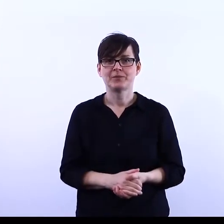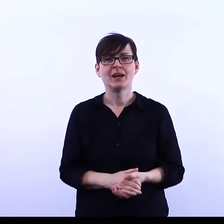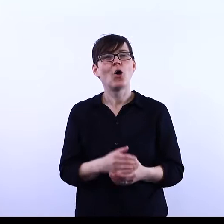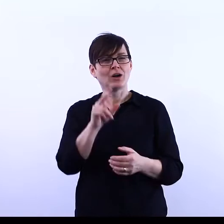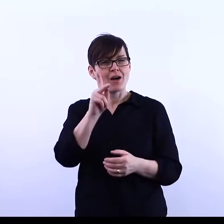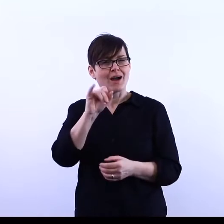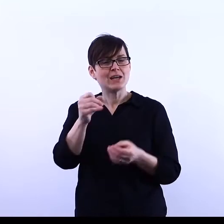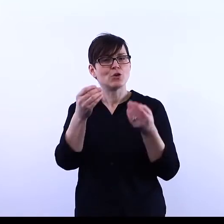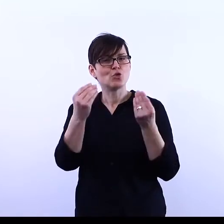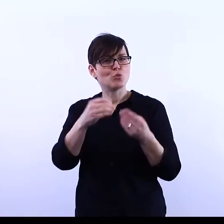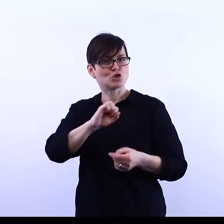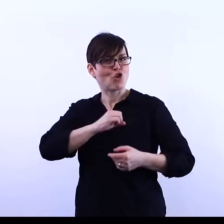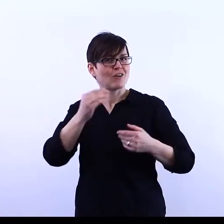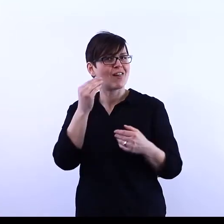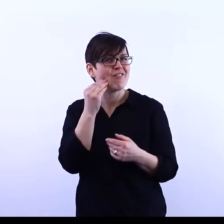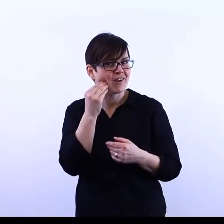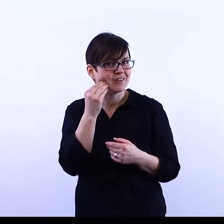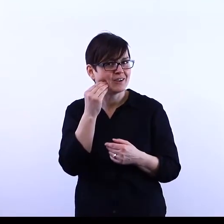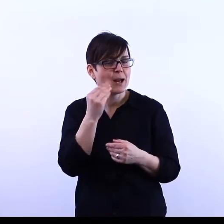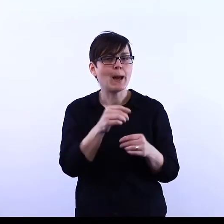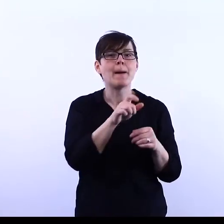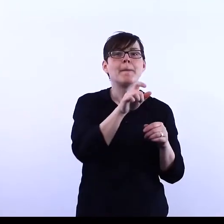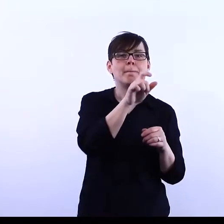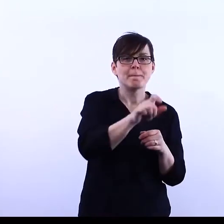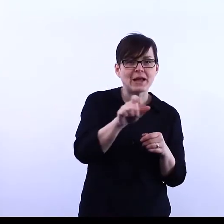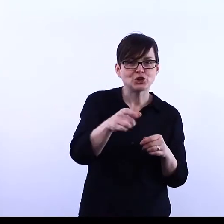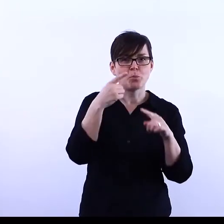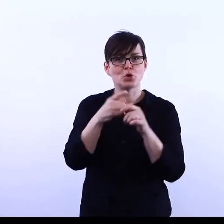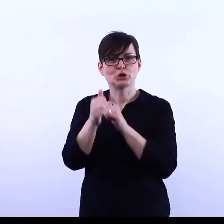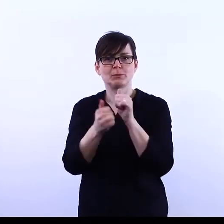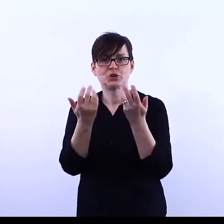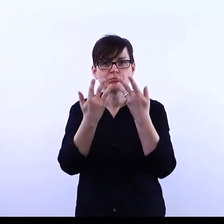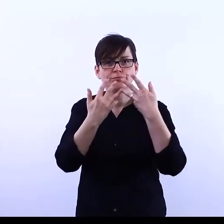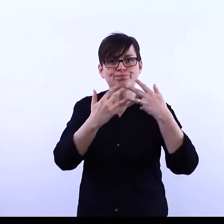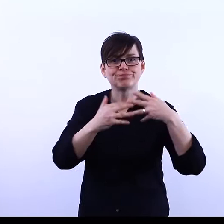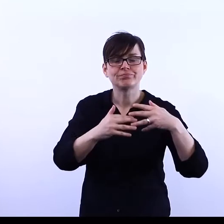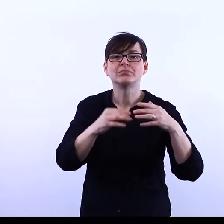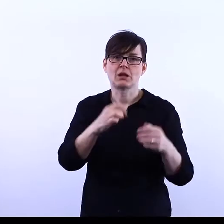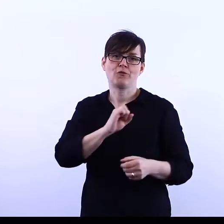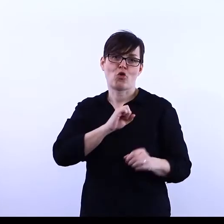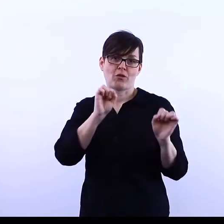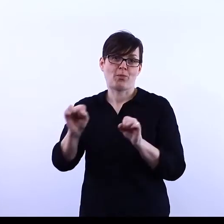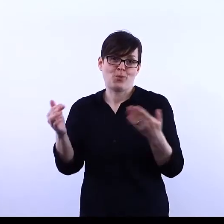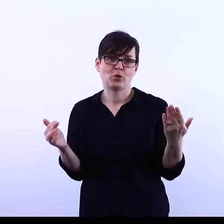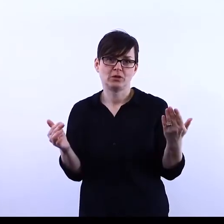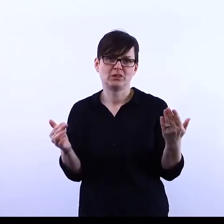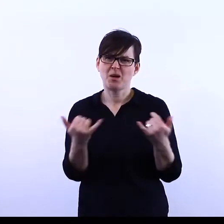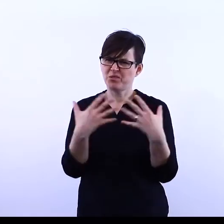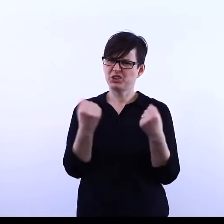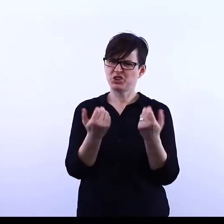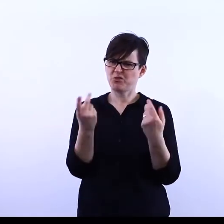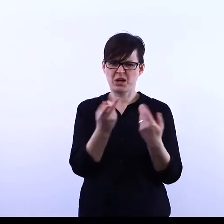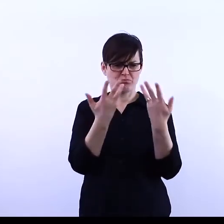Vorteil, wenn Mensch und Maschine gut Hand in Hand miteinander gehen. Und da ist natürlich die Frage, wie kann das gelingen?